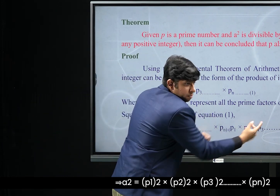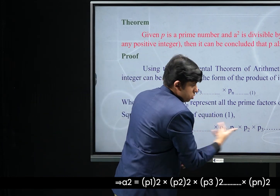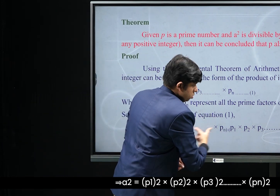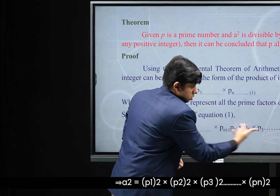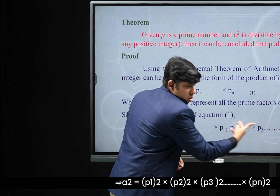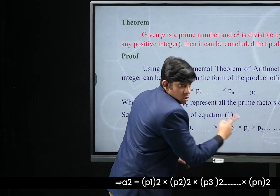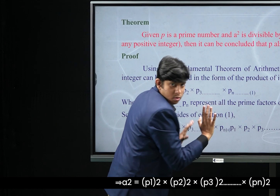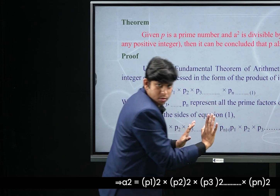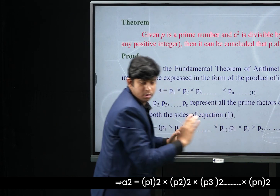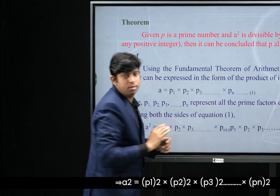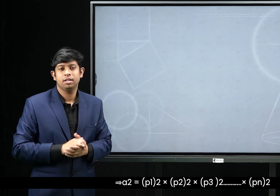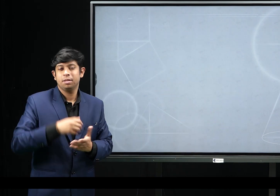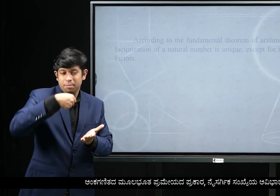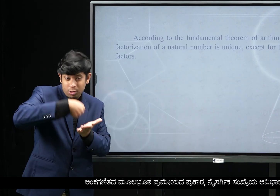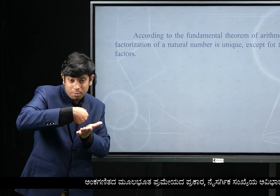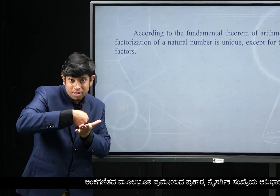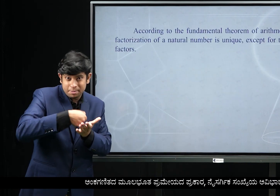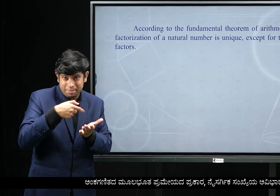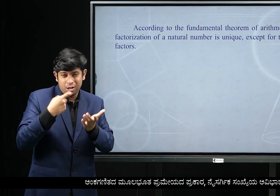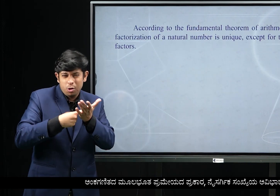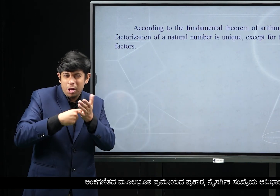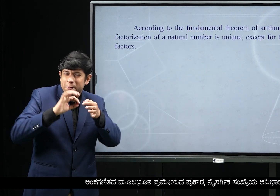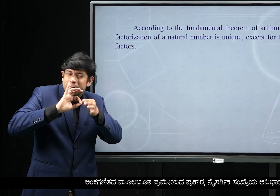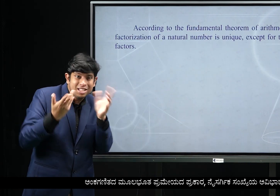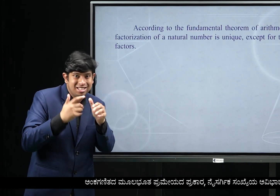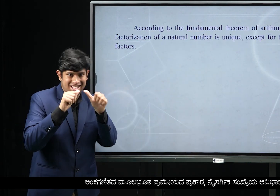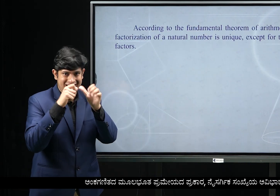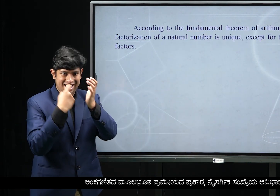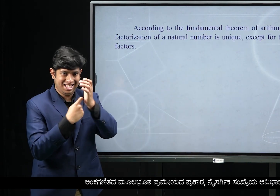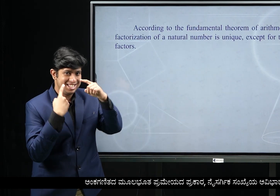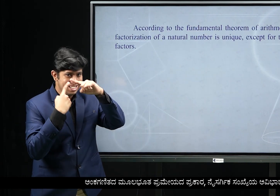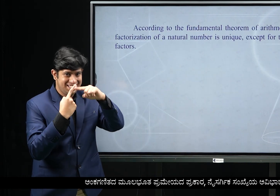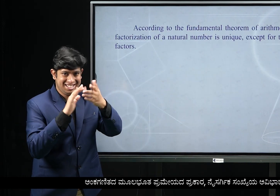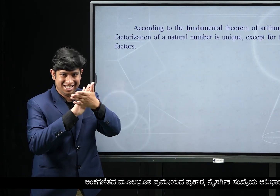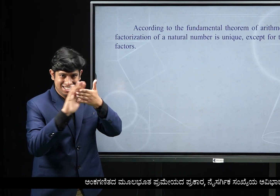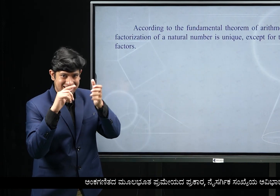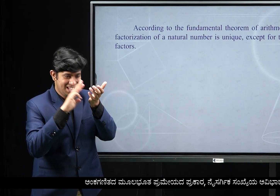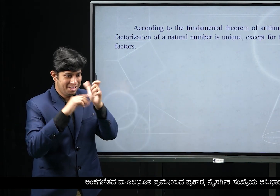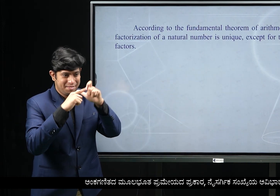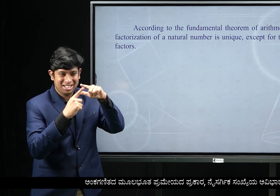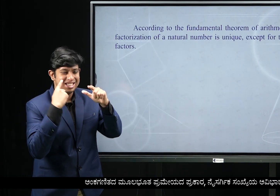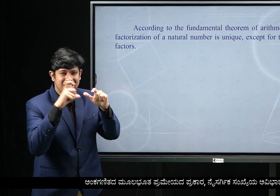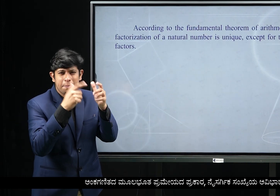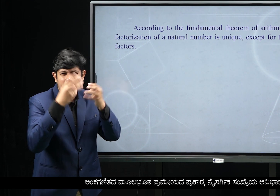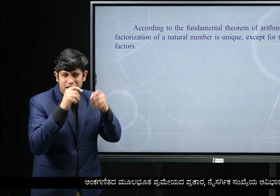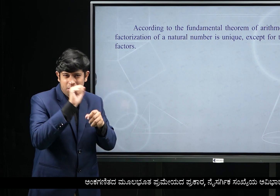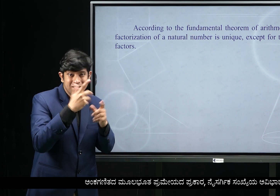× p3 × 2 × pn 2. ಅಂಕಗಣಿತದ ಮೂಲಭೂತ ಪ್ರಮೇಯದ ಪ್ರಕಾರ ನೈಸರ್ಗಿಕ ಸಂಖ್ಯೆಯ ಅವಿಭಾಜ್ಯ